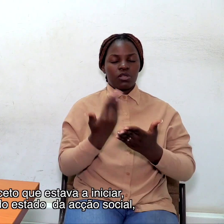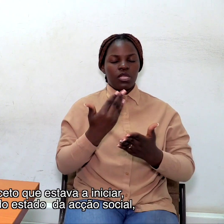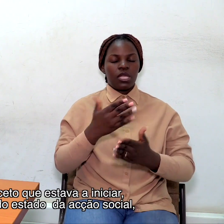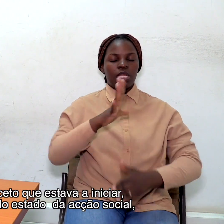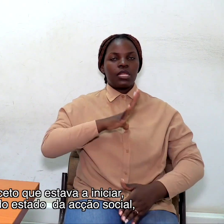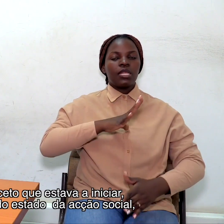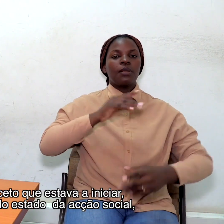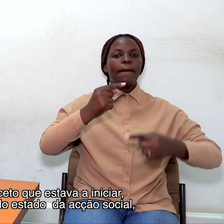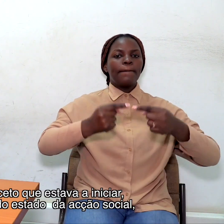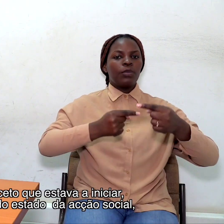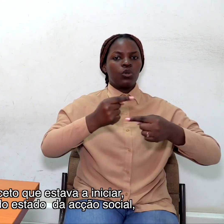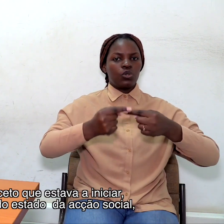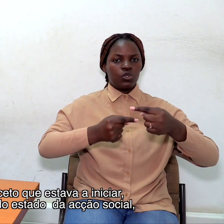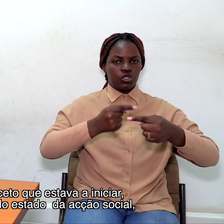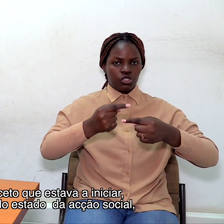que